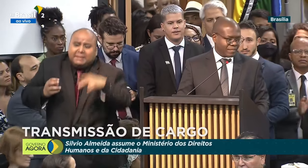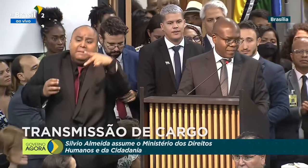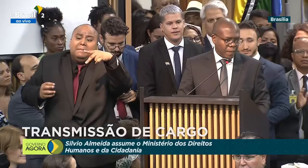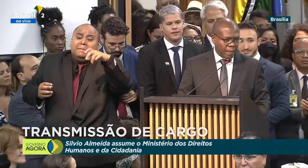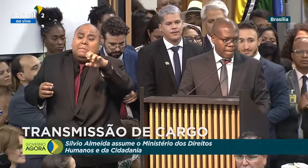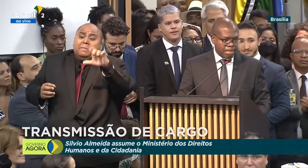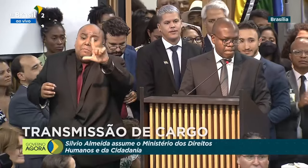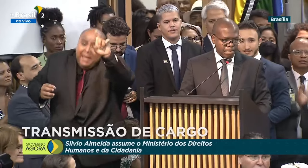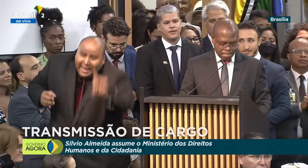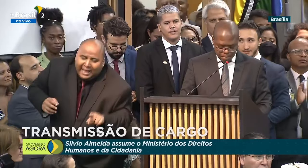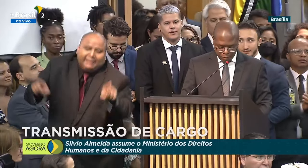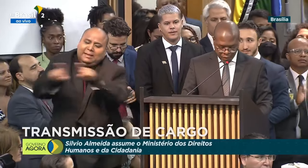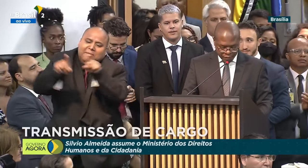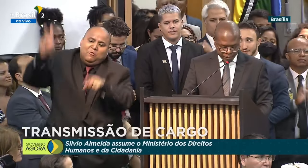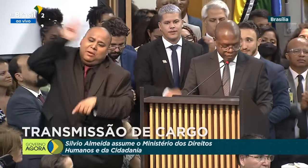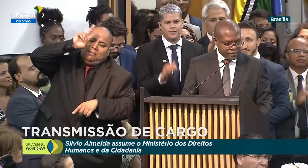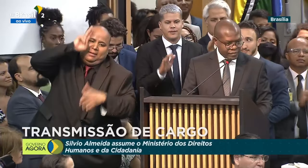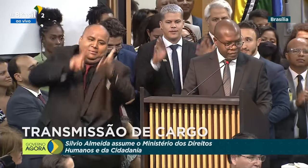Pelé